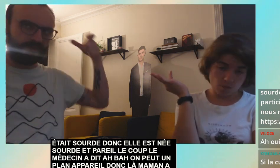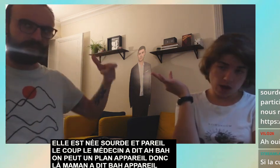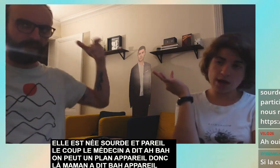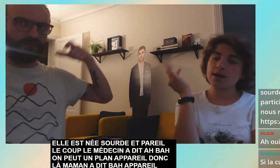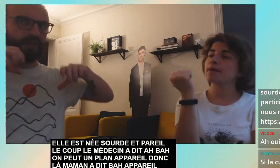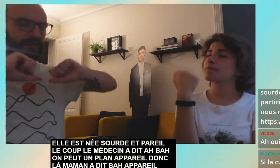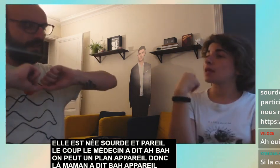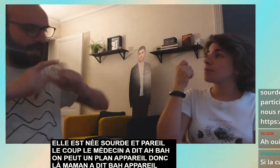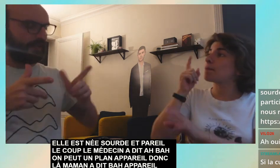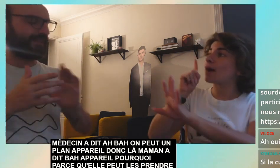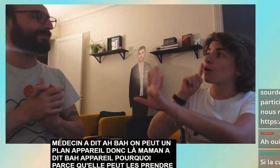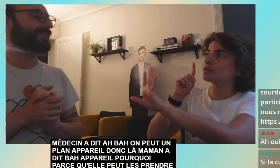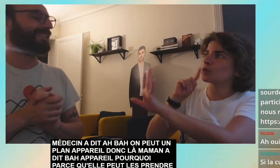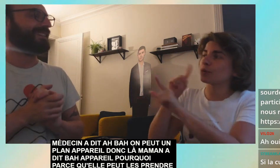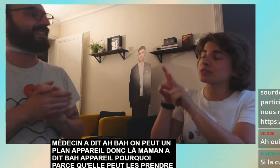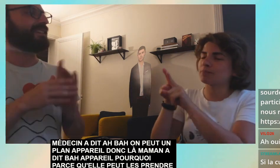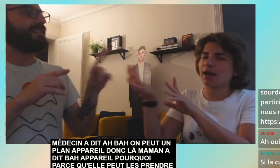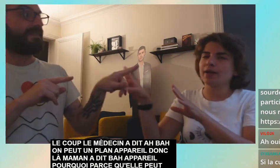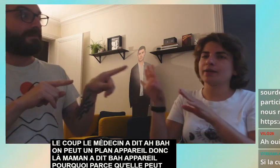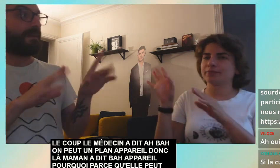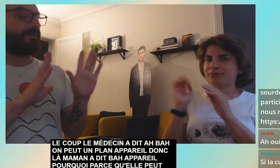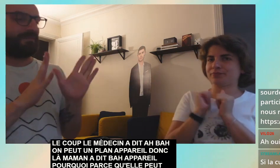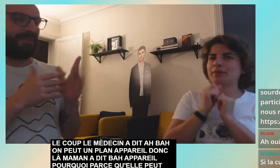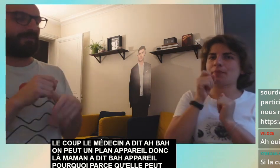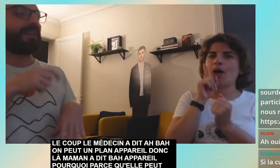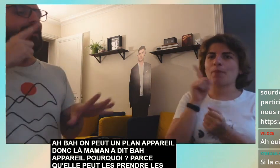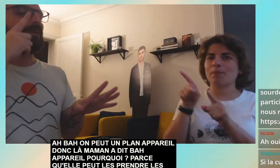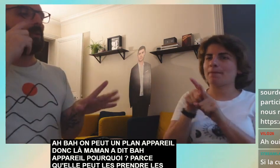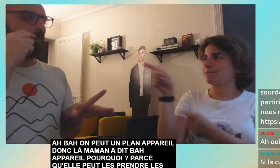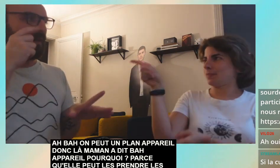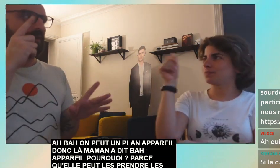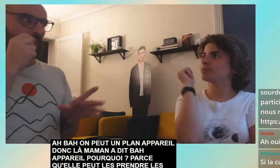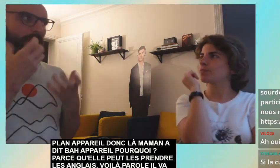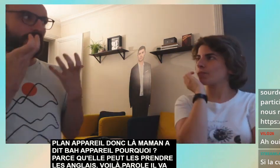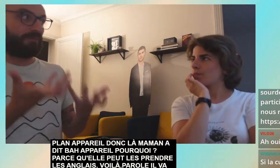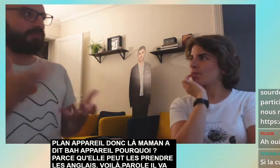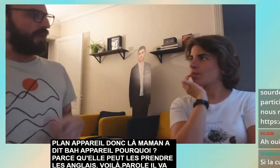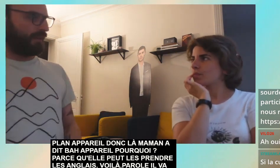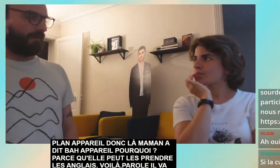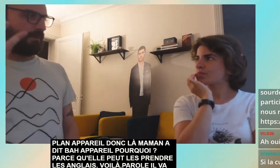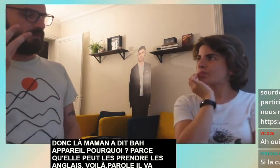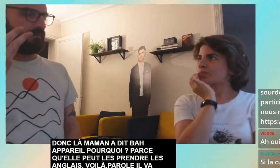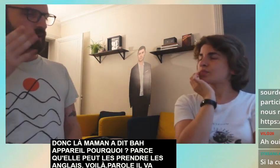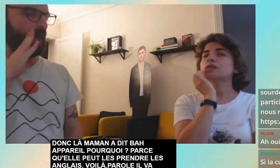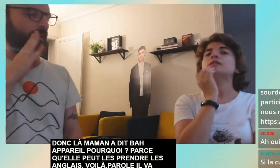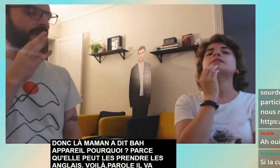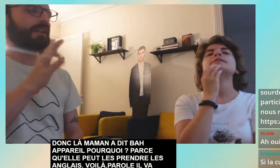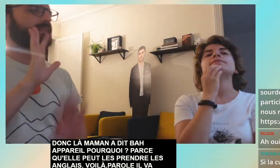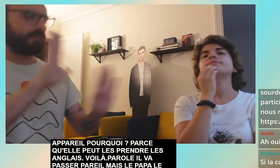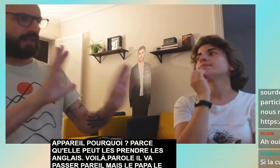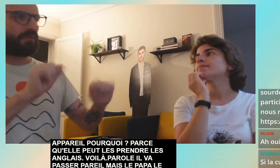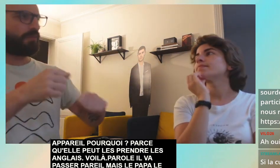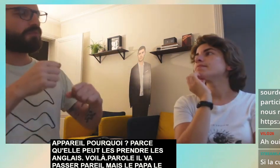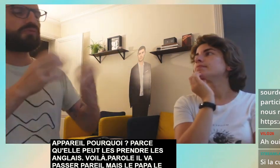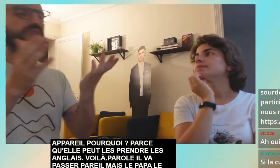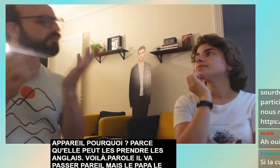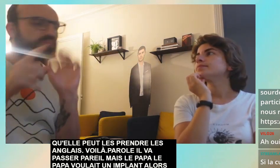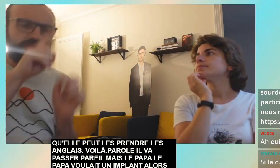enlever. Voilà. Les parents, ils doivent penser pareil. Pardon, voilà. Mais le papa voulait un implant. Et la maman, elle a dit, est-ce qu'on peut